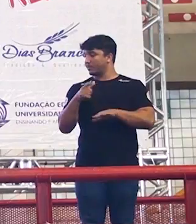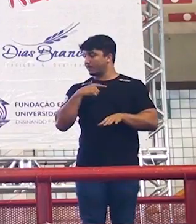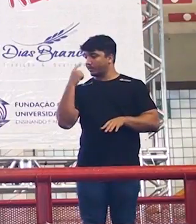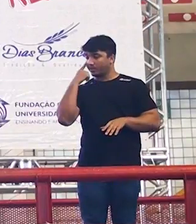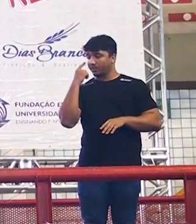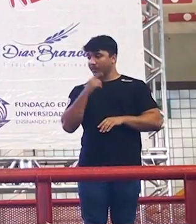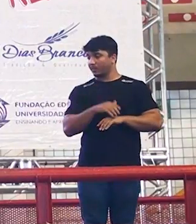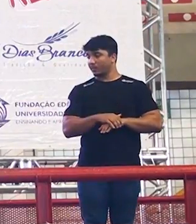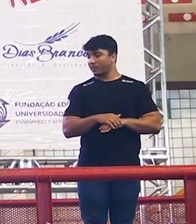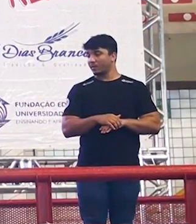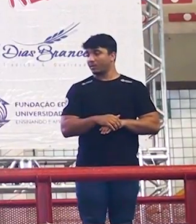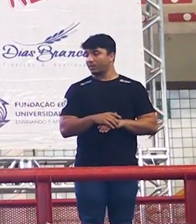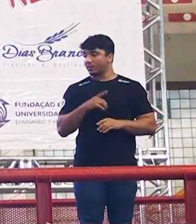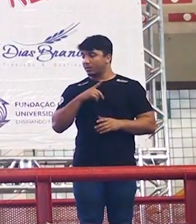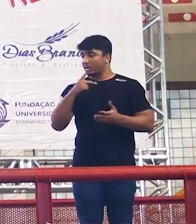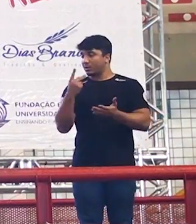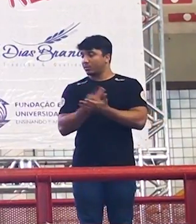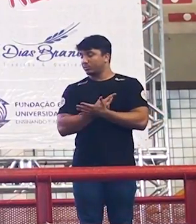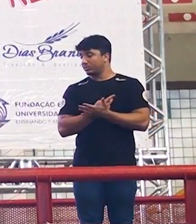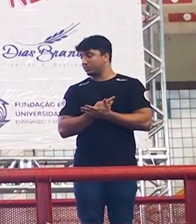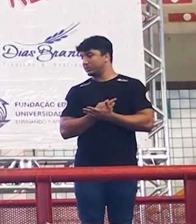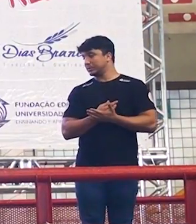rio, você acaba